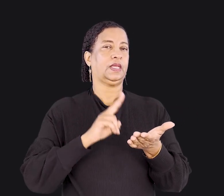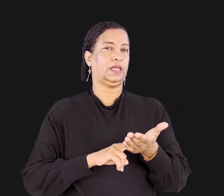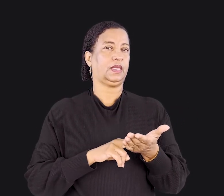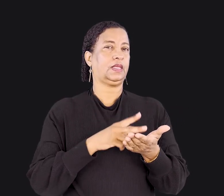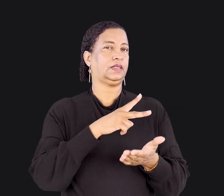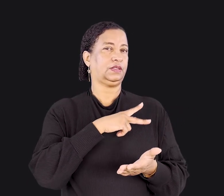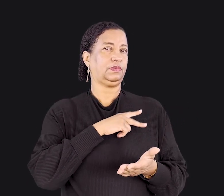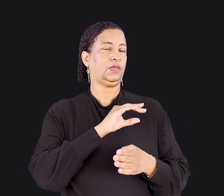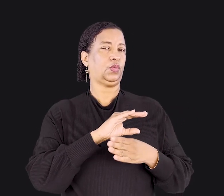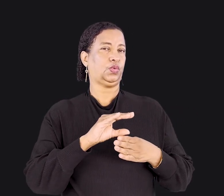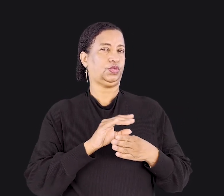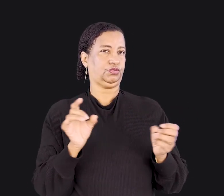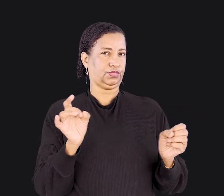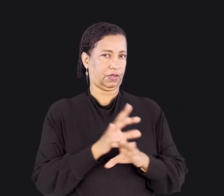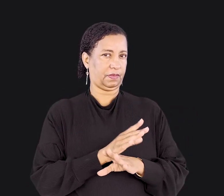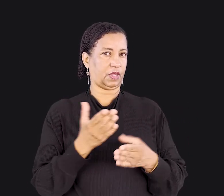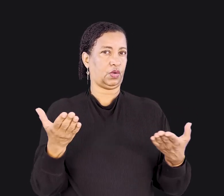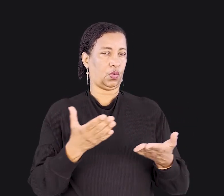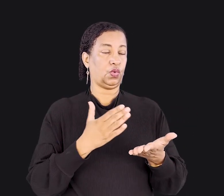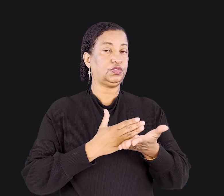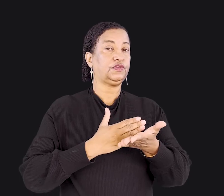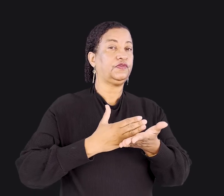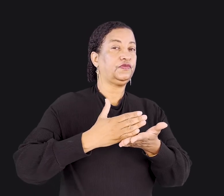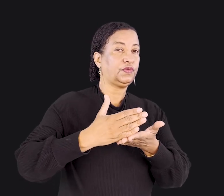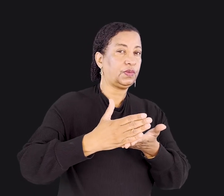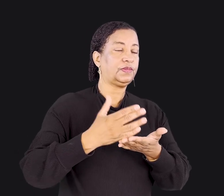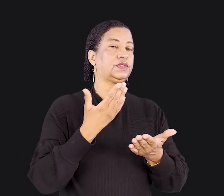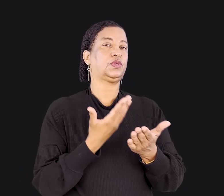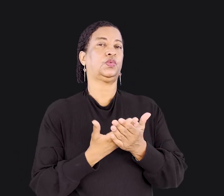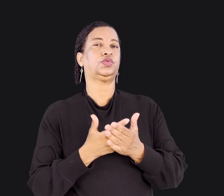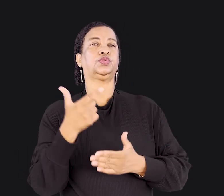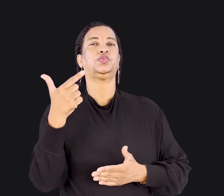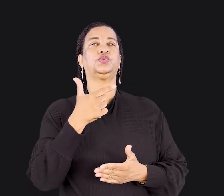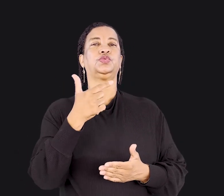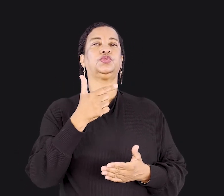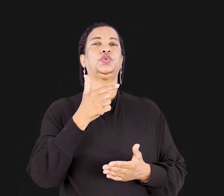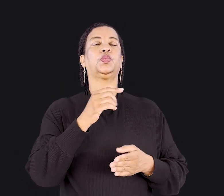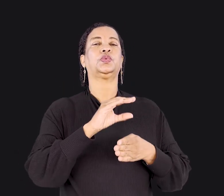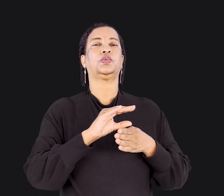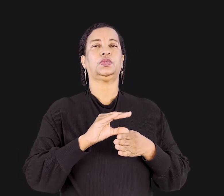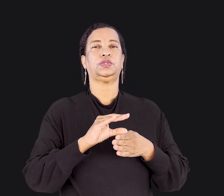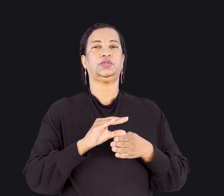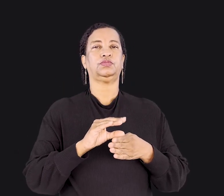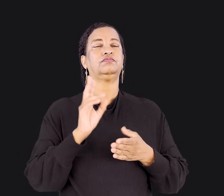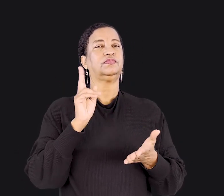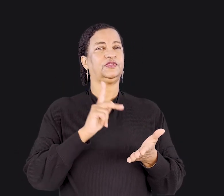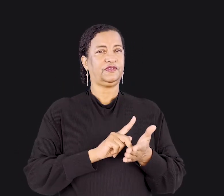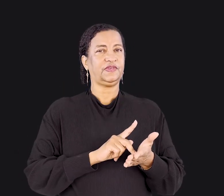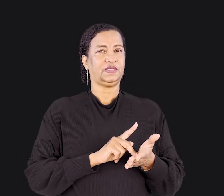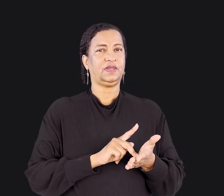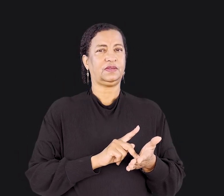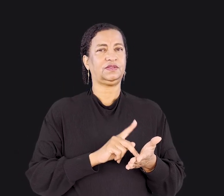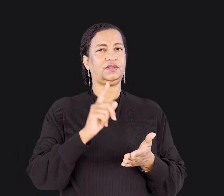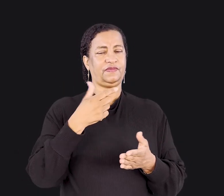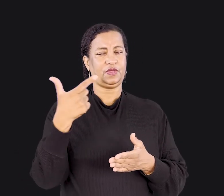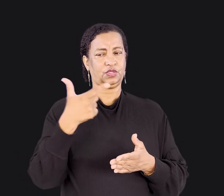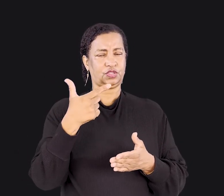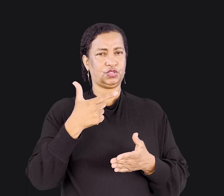Coríntios. Hoje iniciaremos o estudo de 2 Coríntios. Na verdade, esta não foi a segunda carta